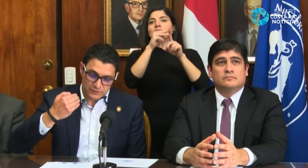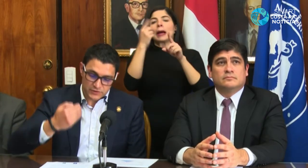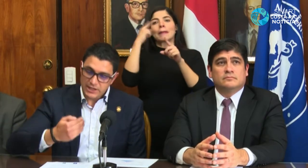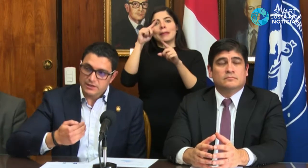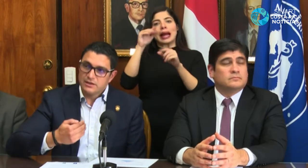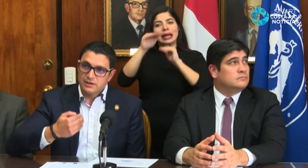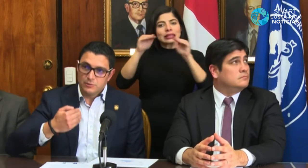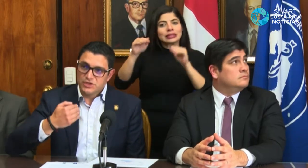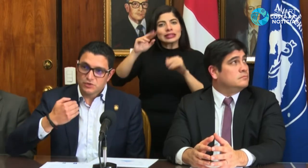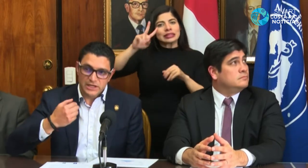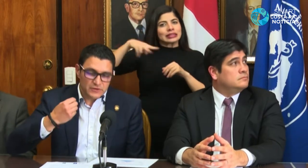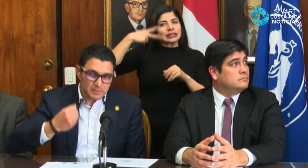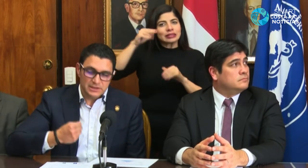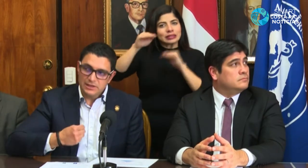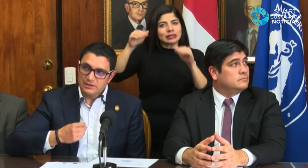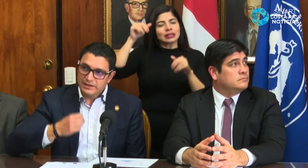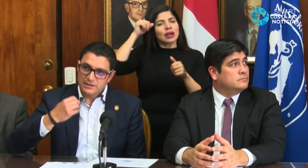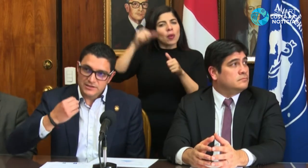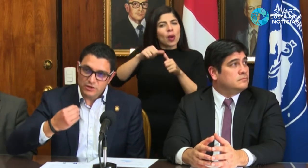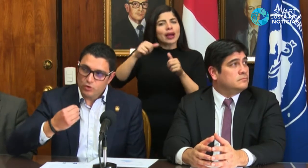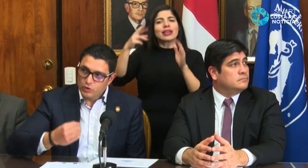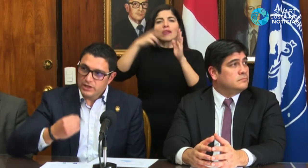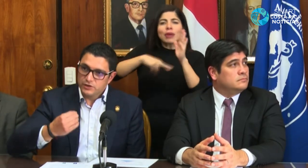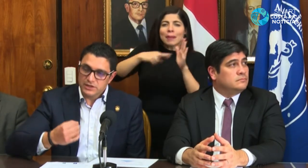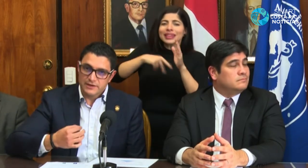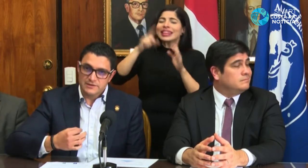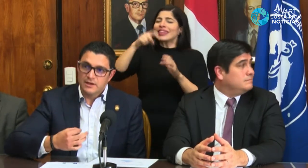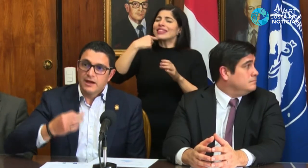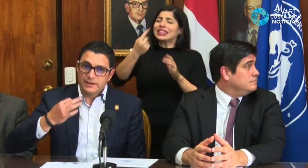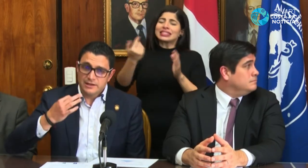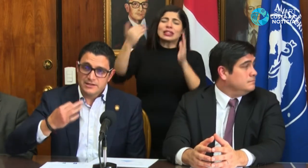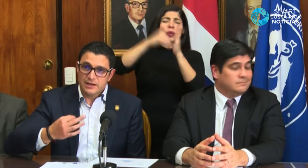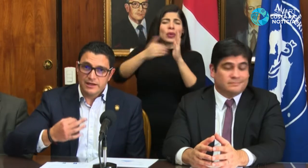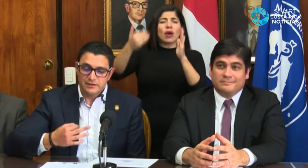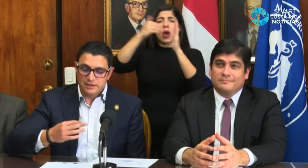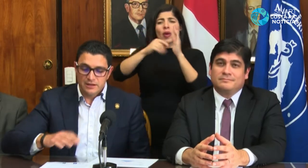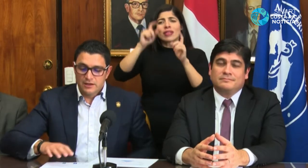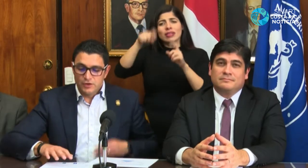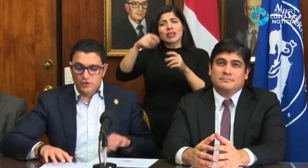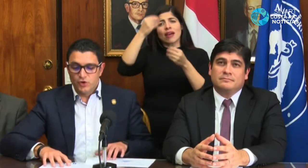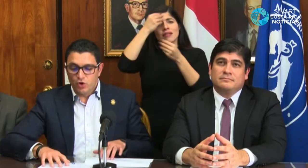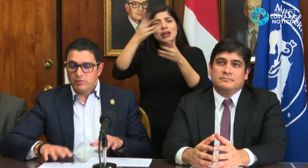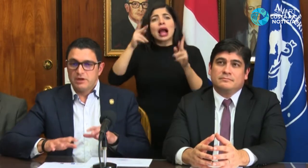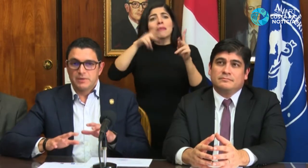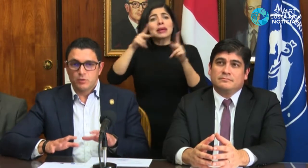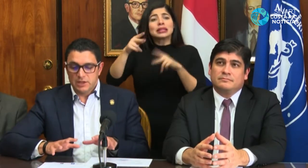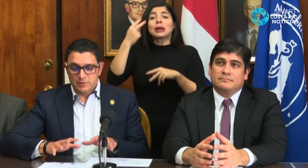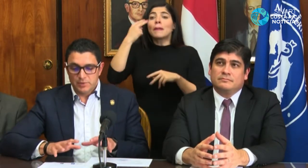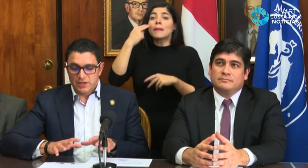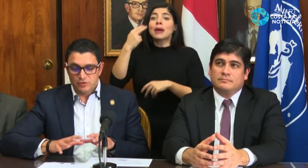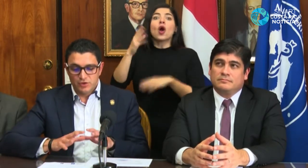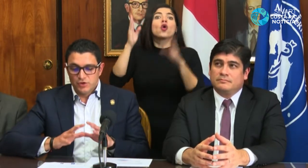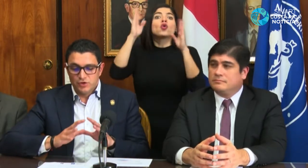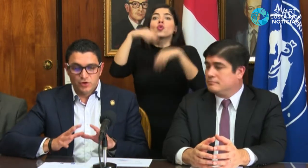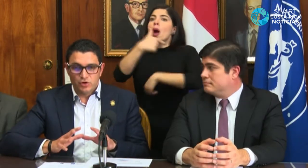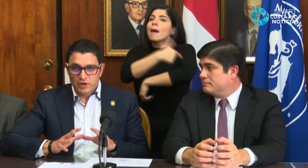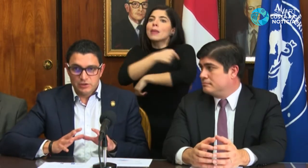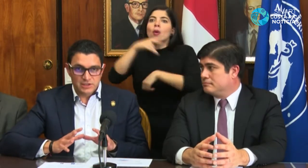esto hay que reforzar. Hemos dicho, hay que repetir, hay que decirlo una y otra vez. Hay que decirle a la gente, no va a haber vacuna